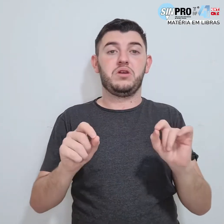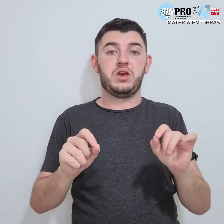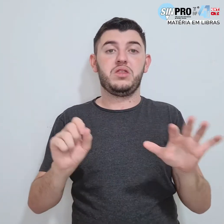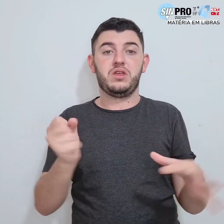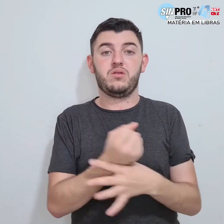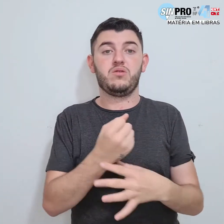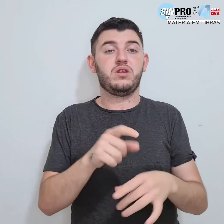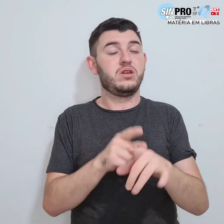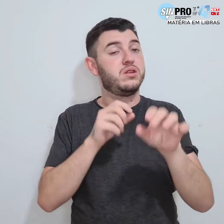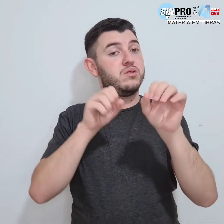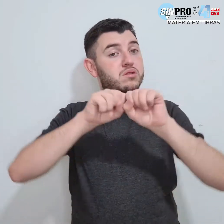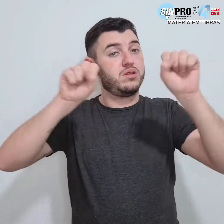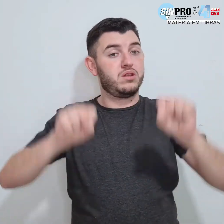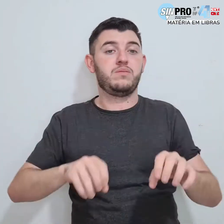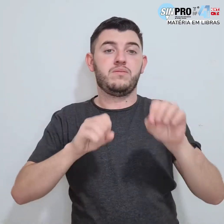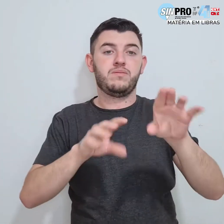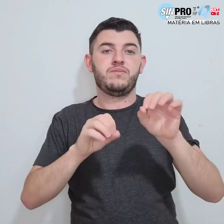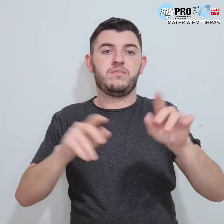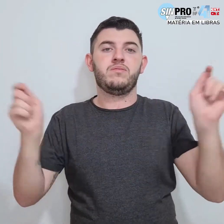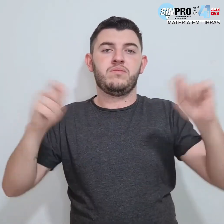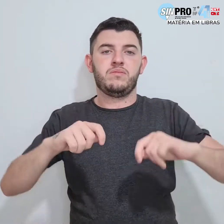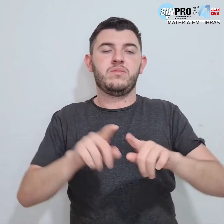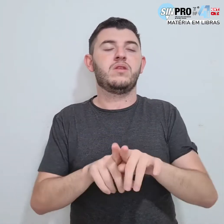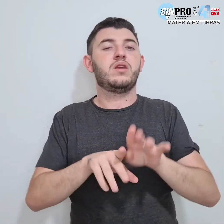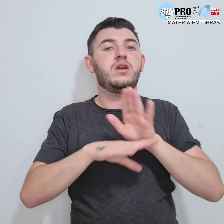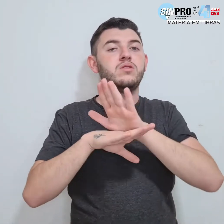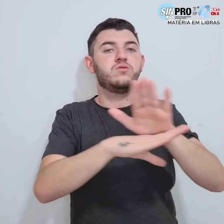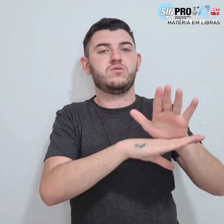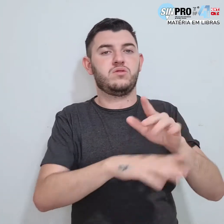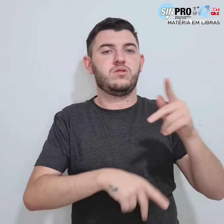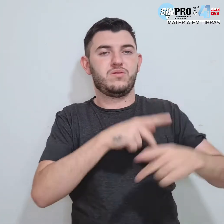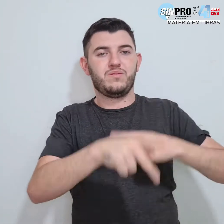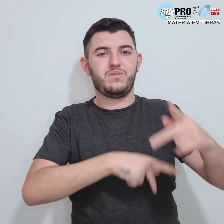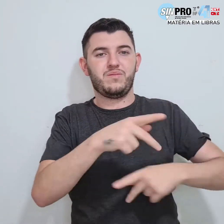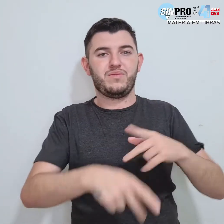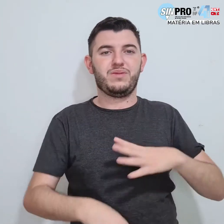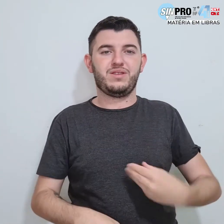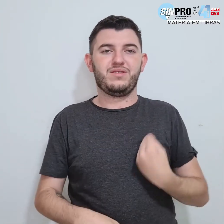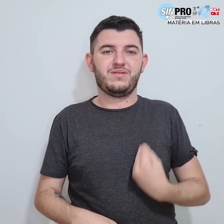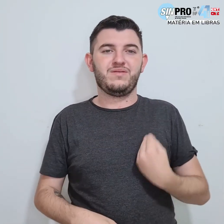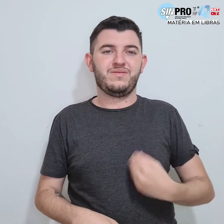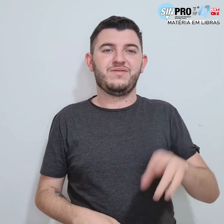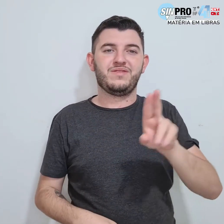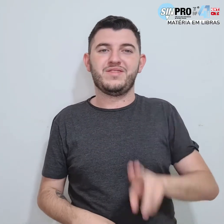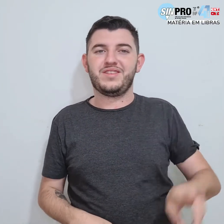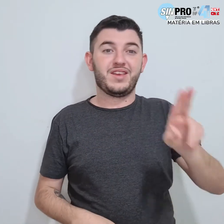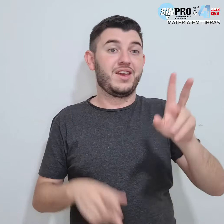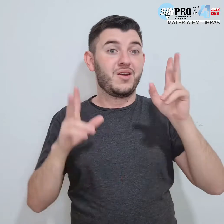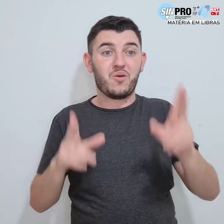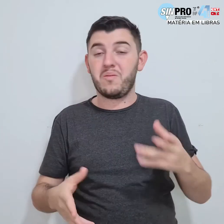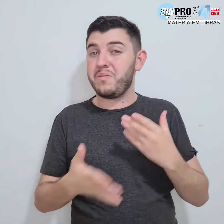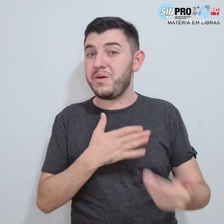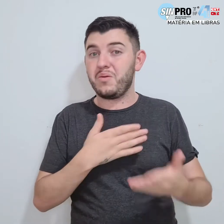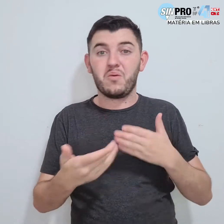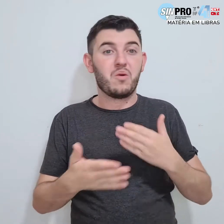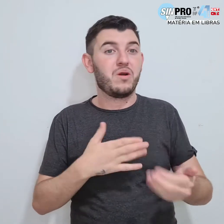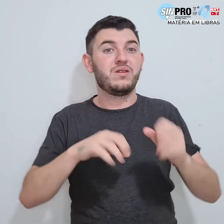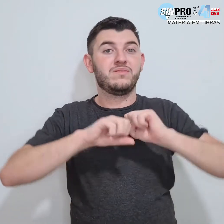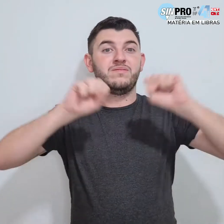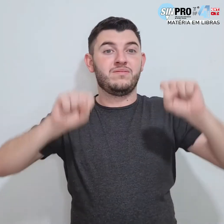sistema educacional possível para todos os uruguaios. Assim como em qualquer sistema, o governo de Mujica